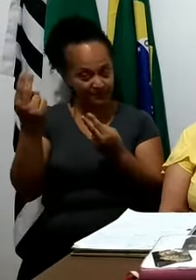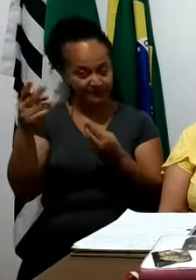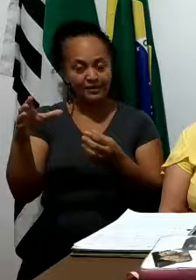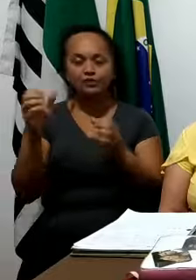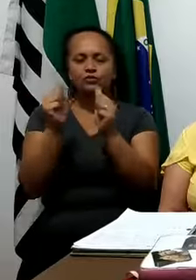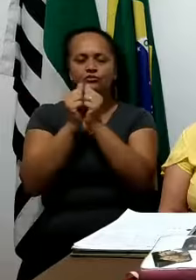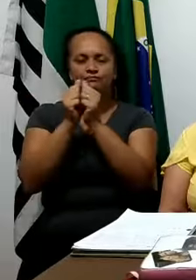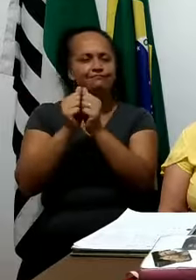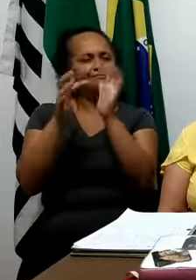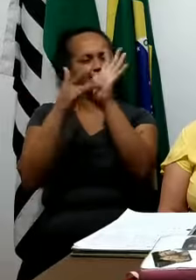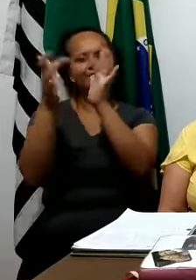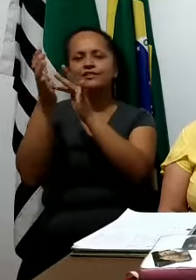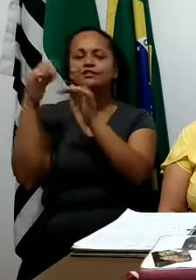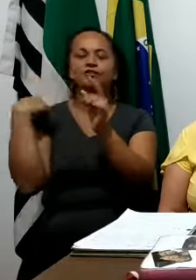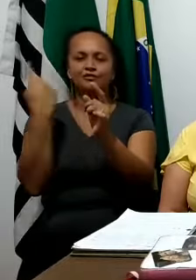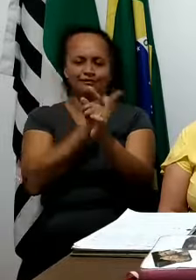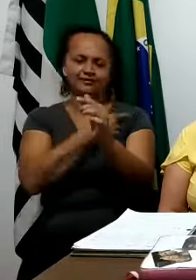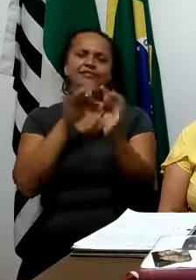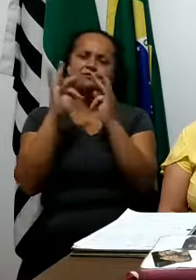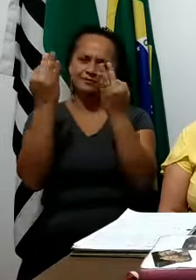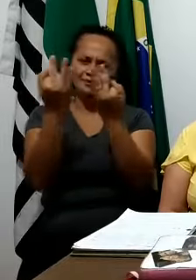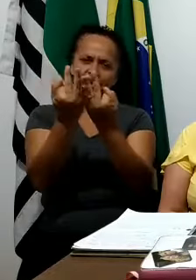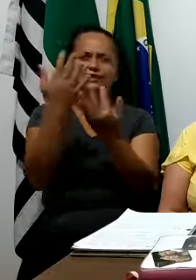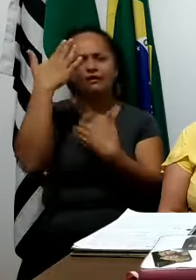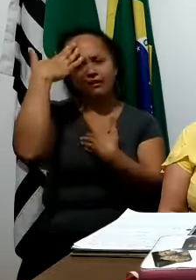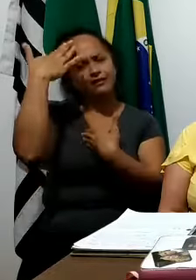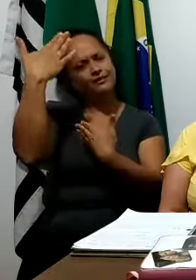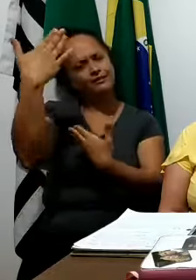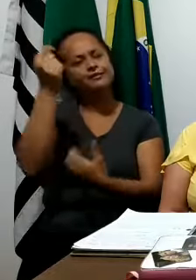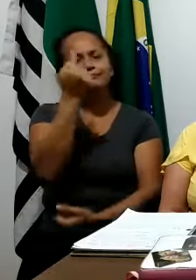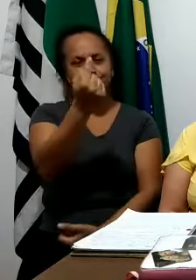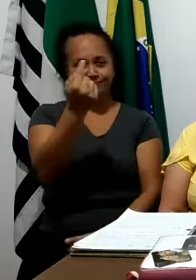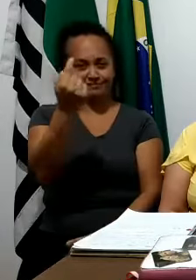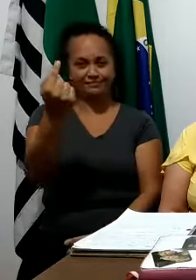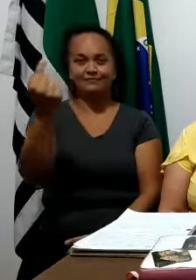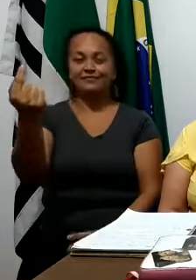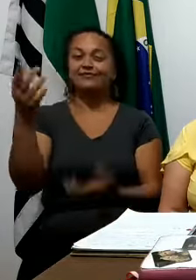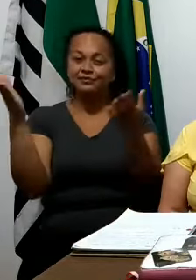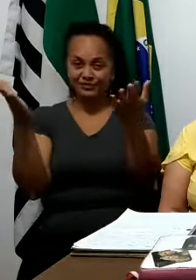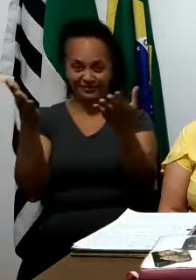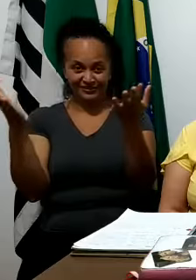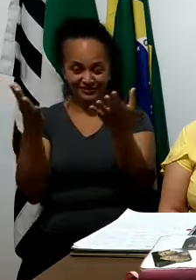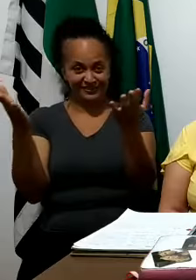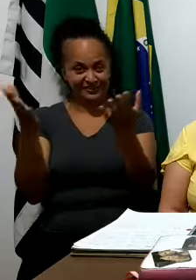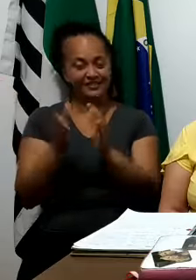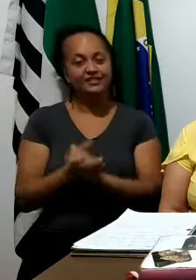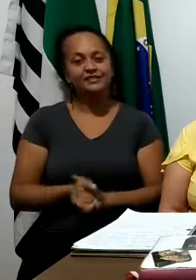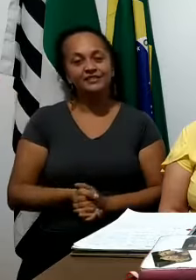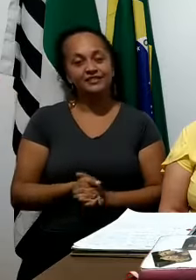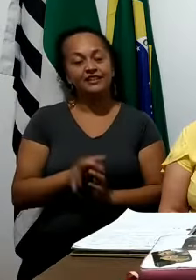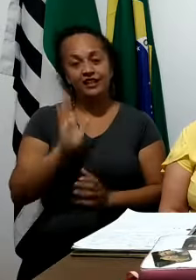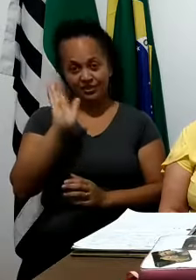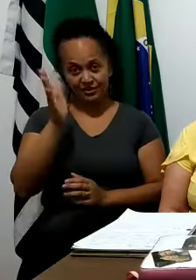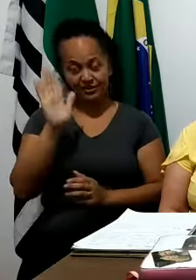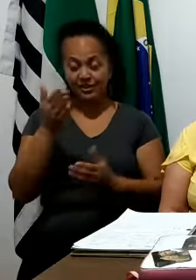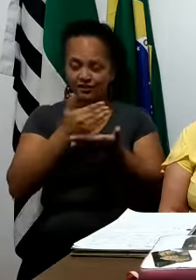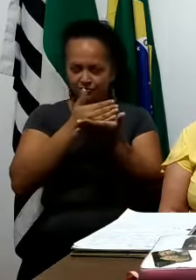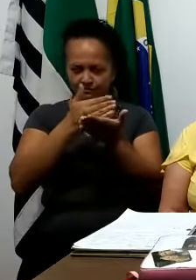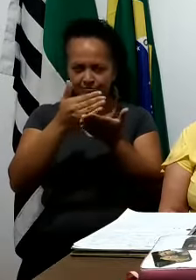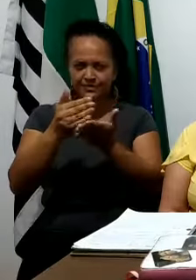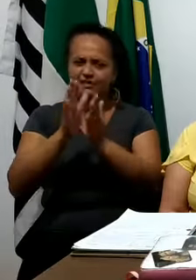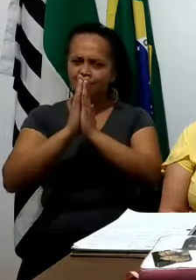nossa família. Nós queremos agradecer por cada um que está aqui hoje. Nós queremos já começar com uma